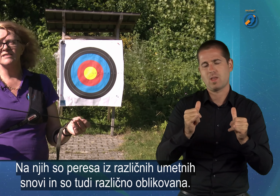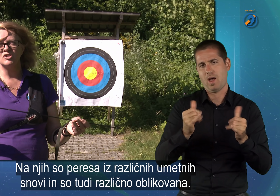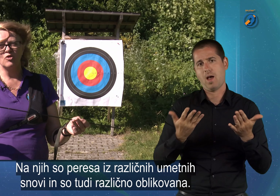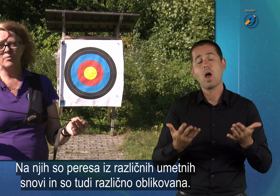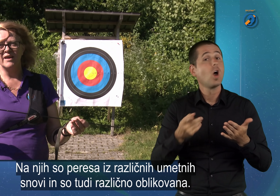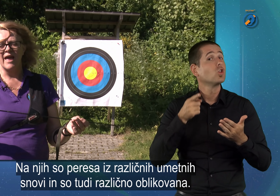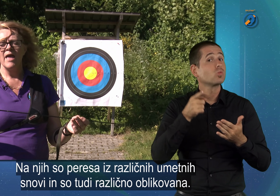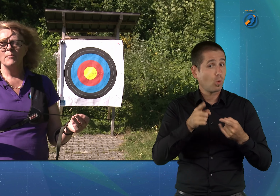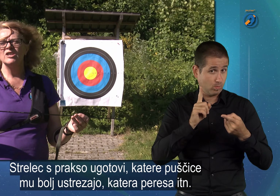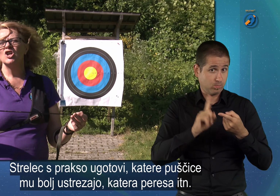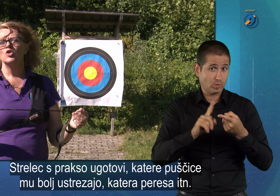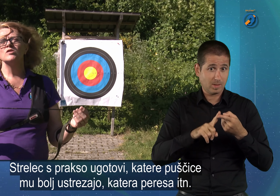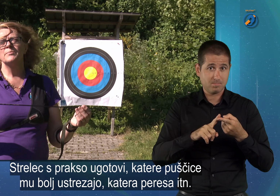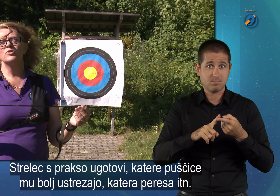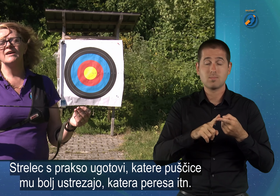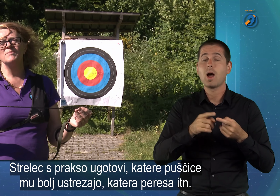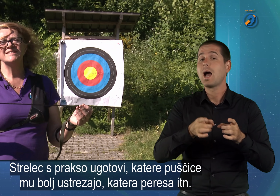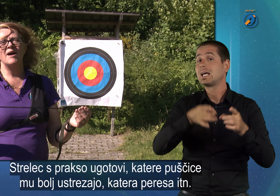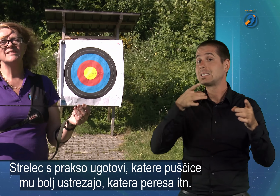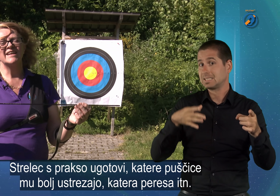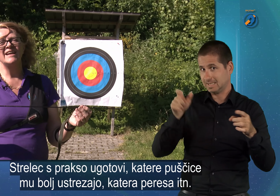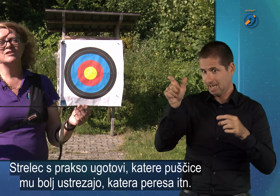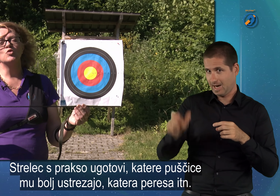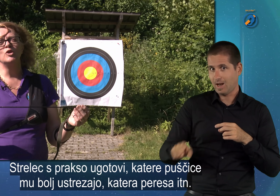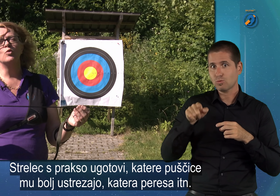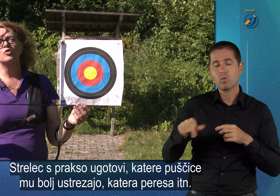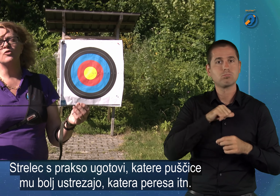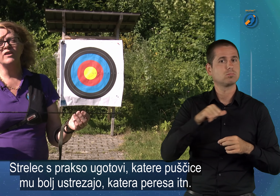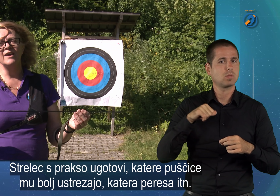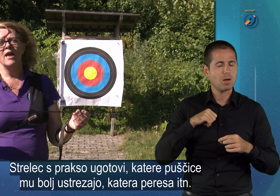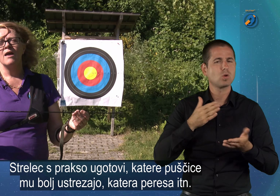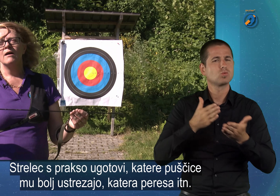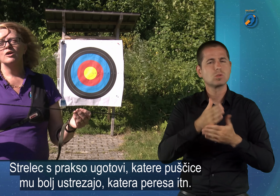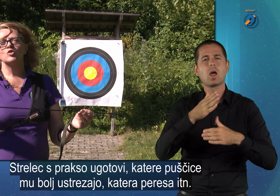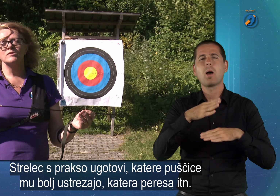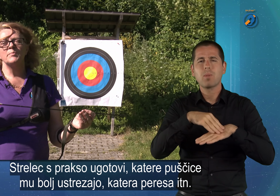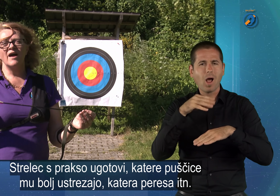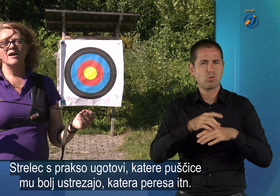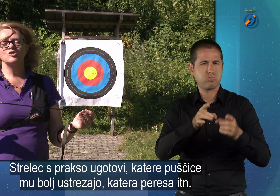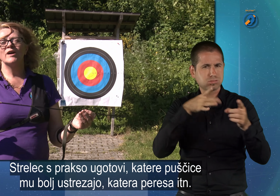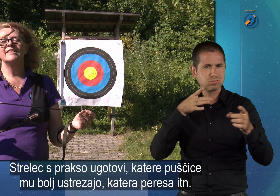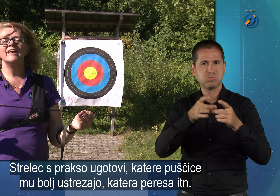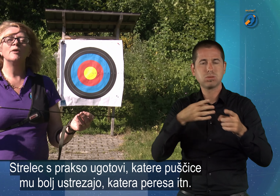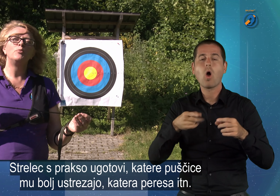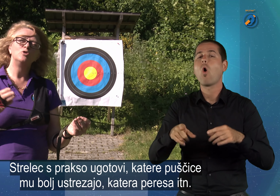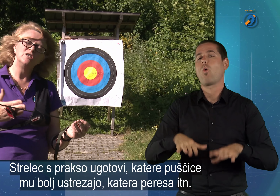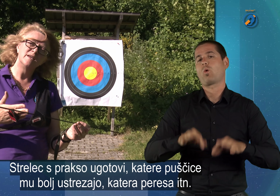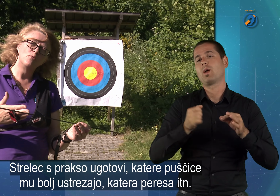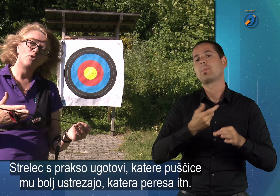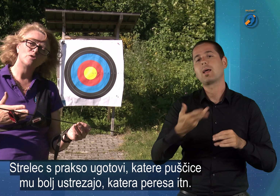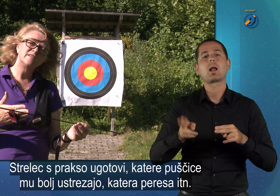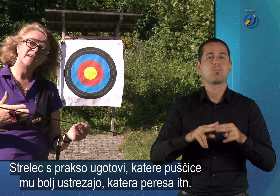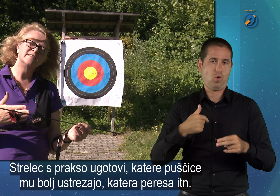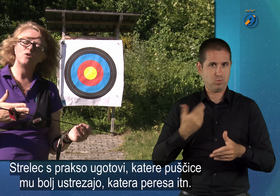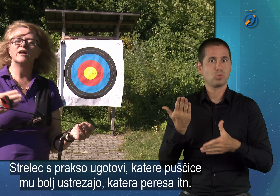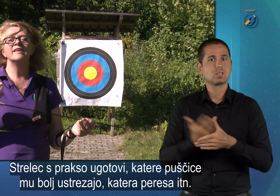oblikovana, različne oblike. Pač to se potem sam strelec tudi ugotovi skozi prakso, katere puščice mu